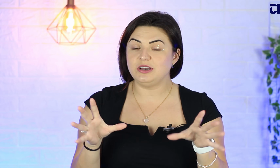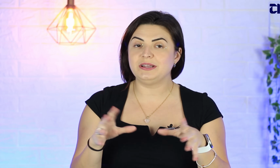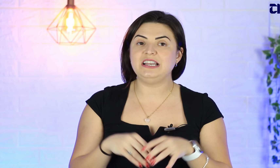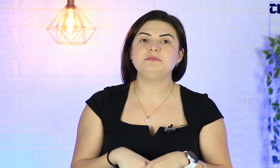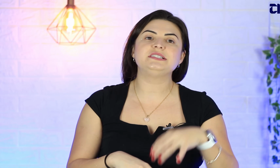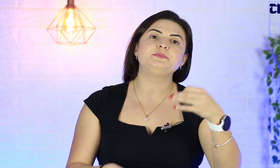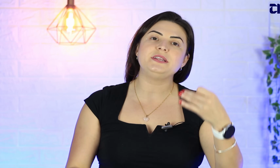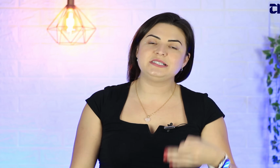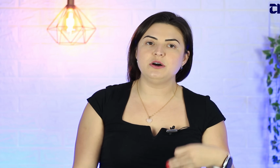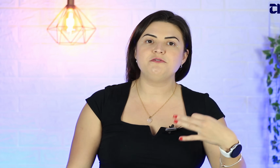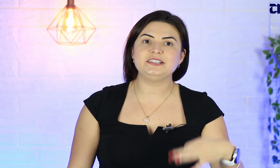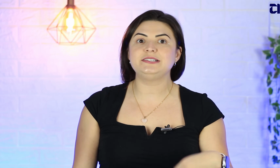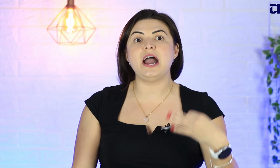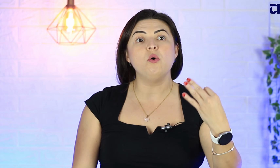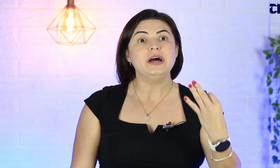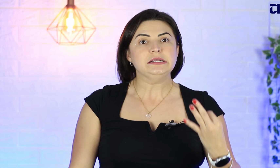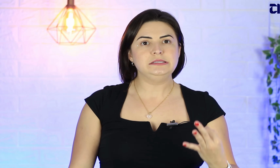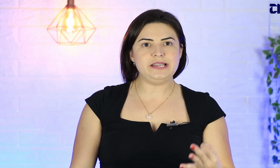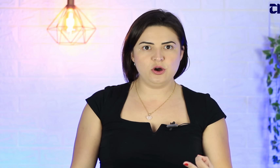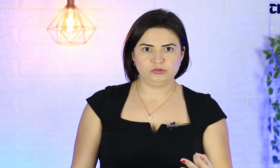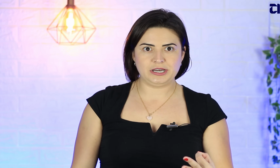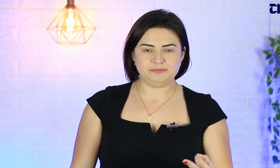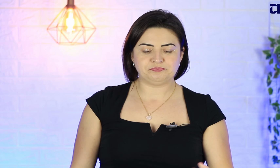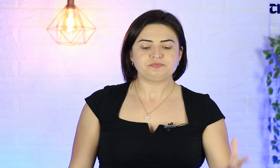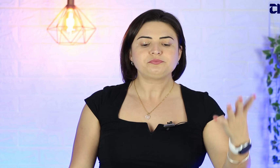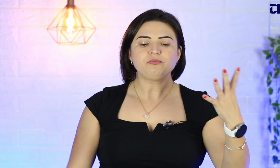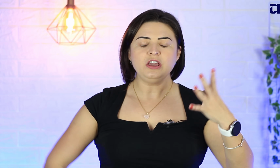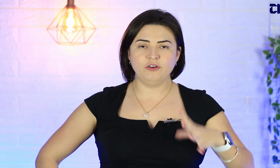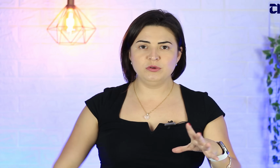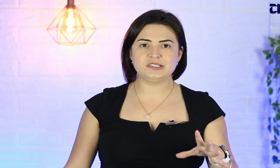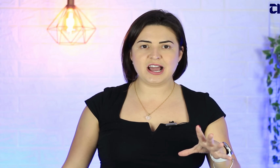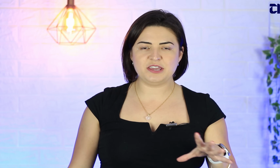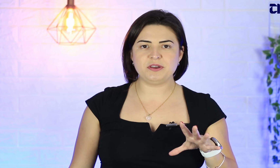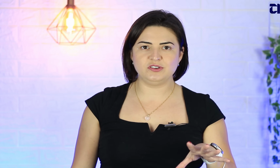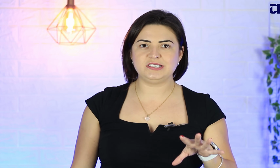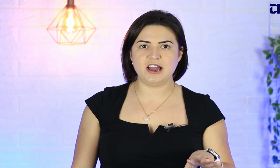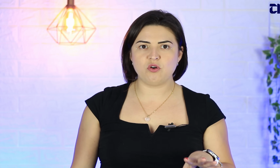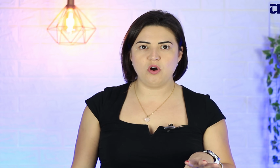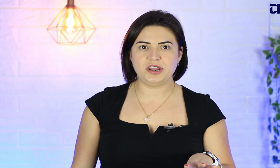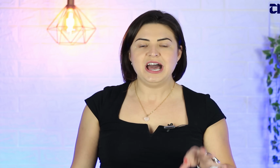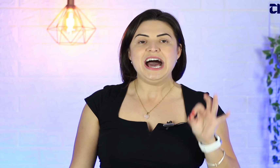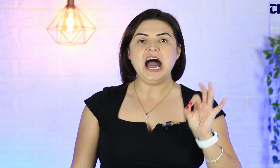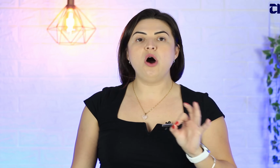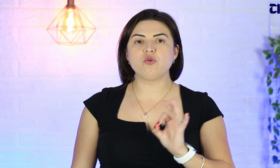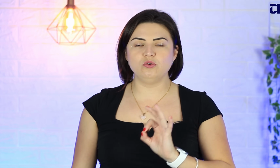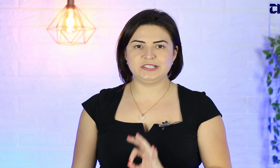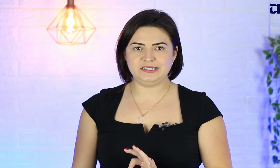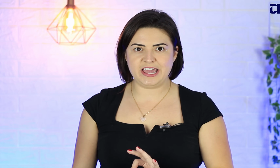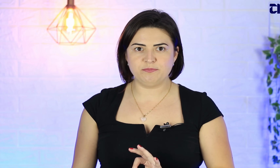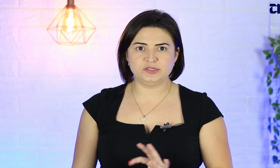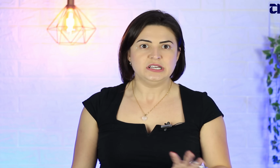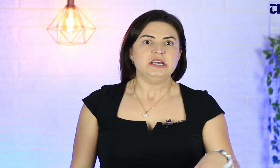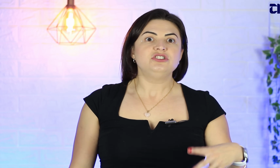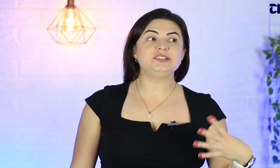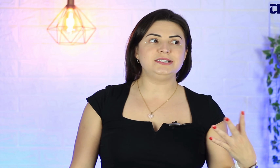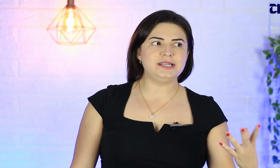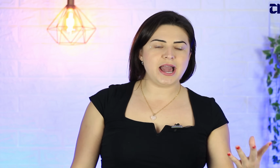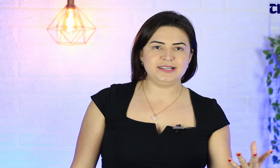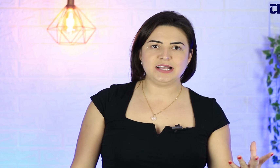chama na Libras expressão facial neutra. Eu vou mostrar aqui para você agora alguns exemplos de sinais